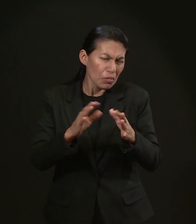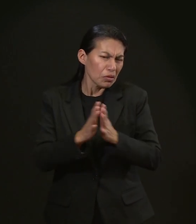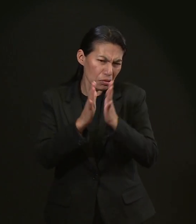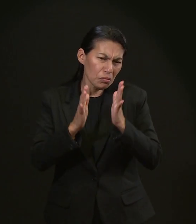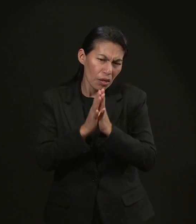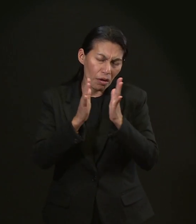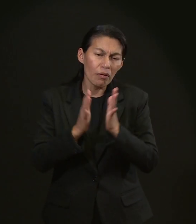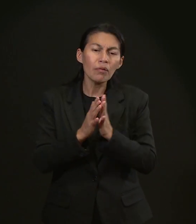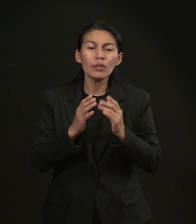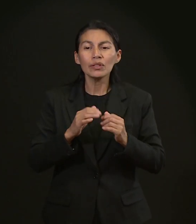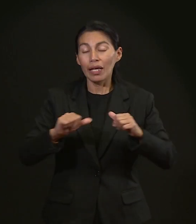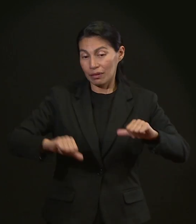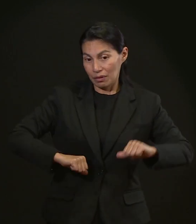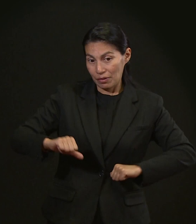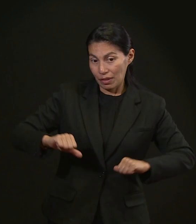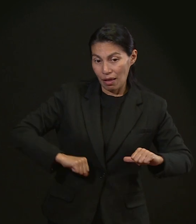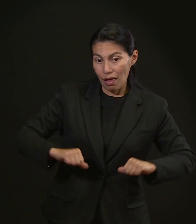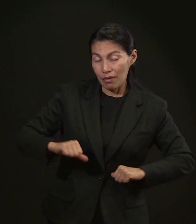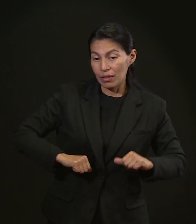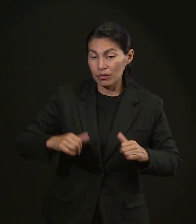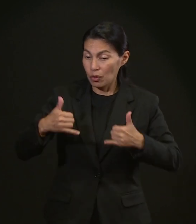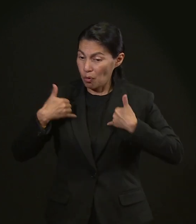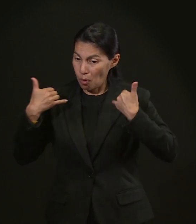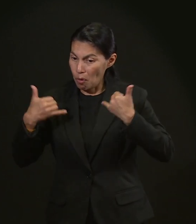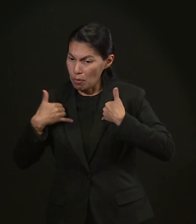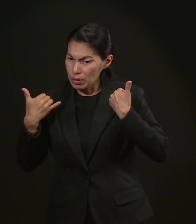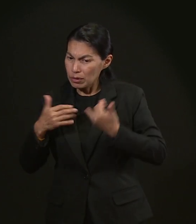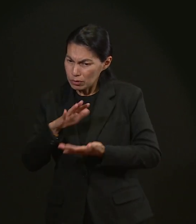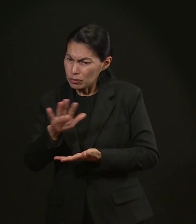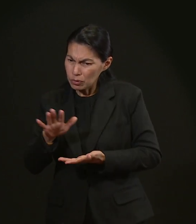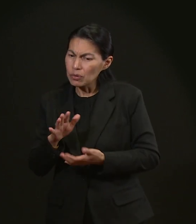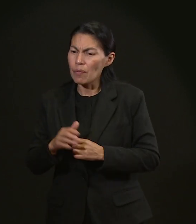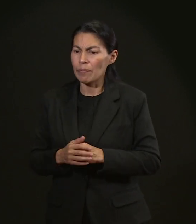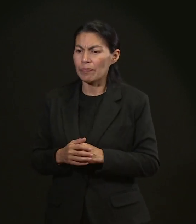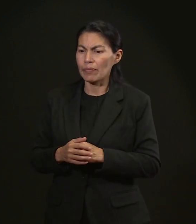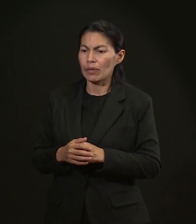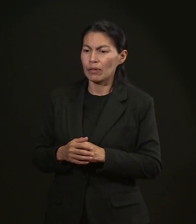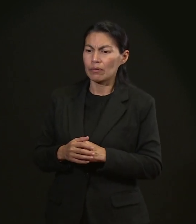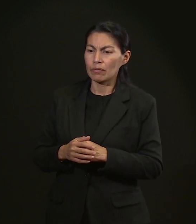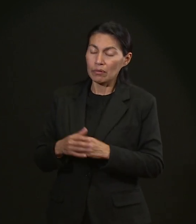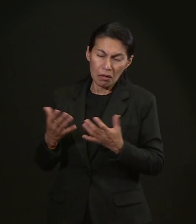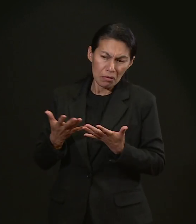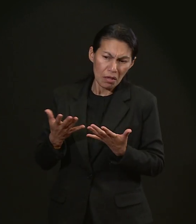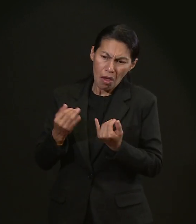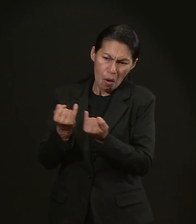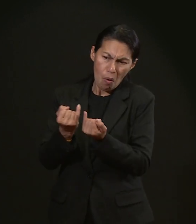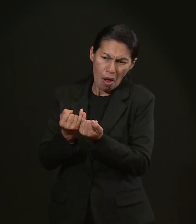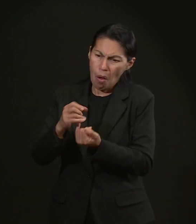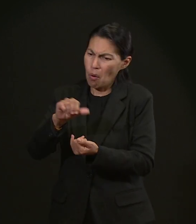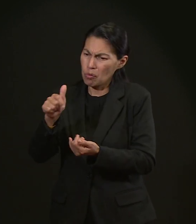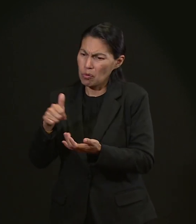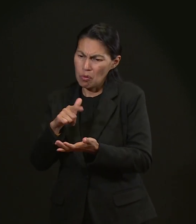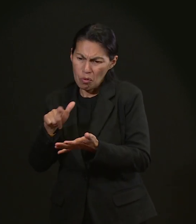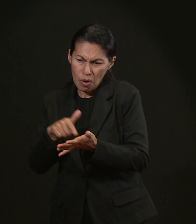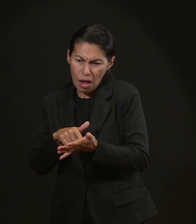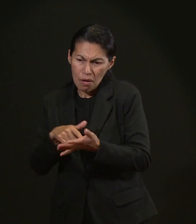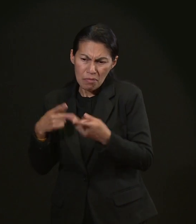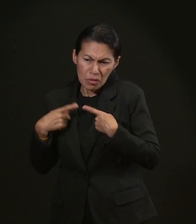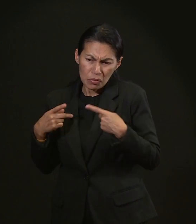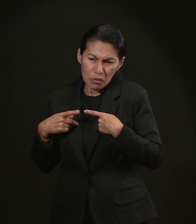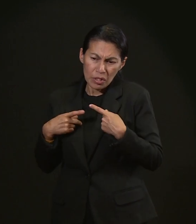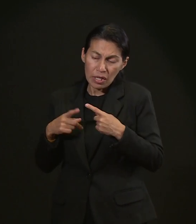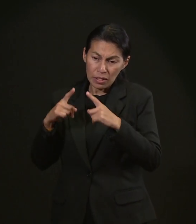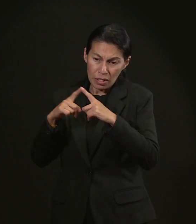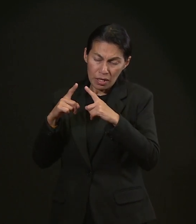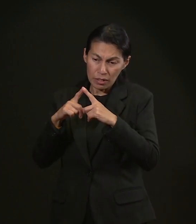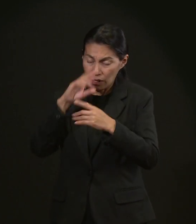y participando de los asuntos de jóvenes y las ceremonias como cualquier otra persona